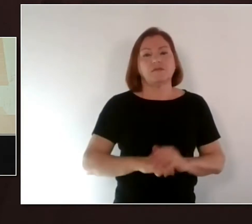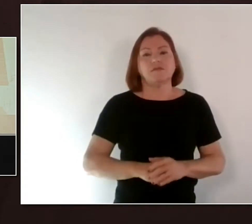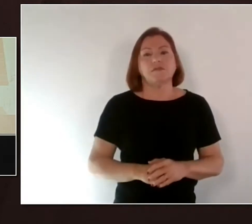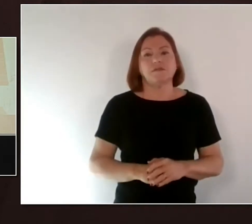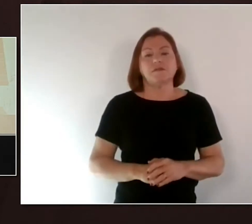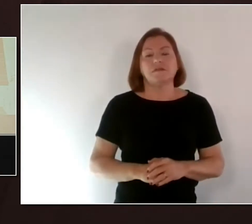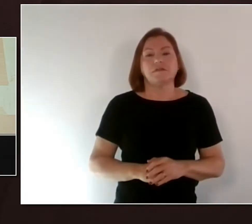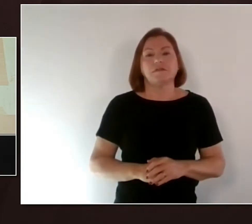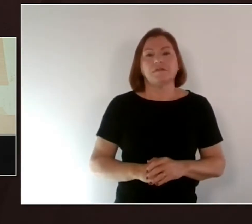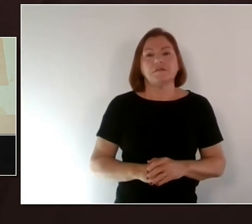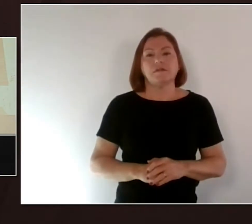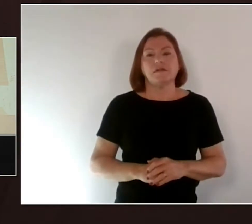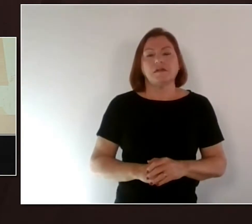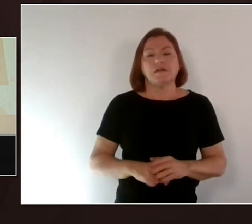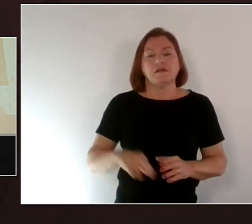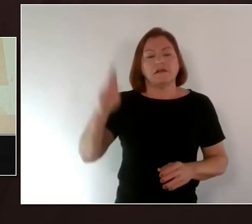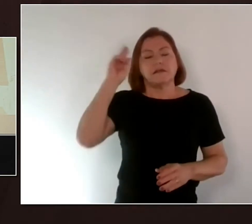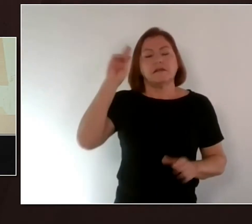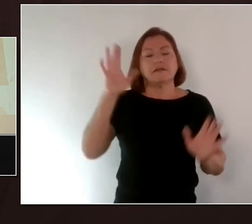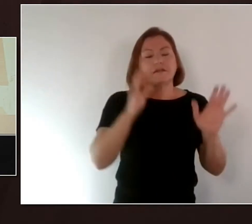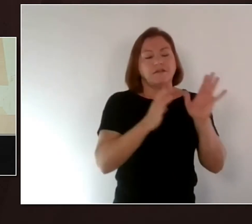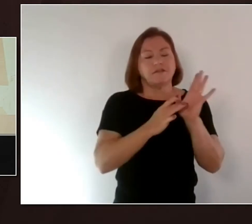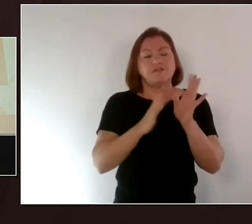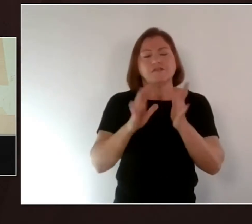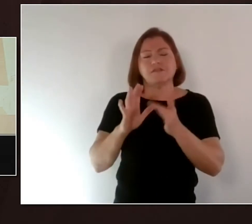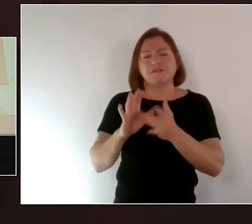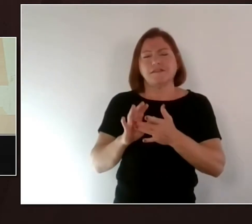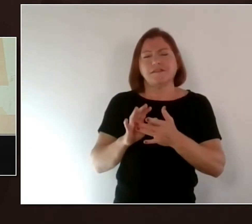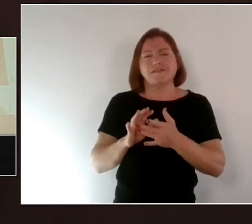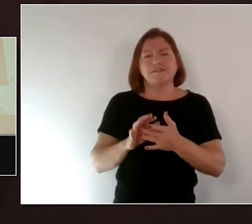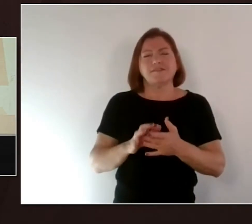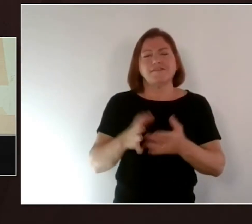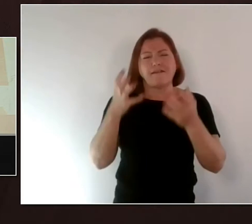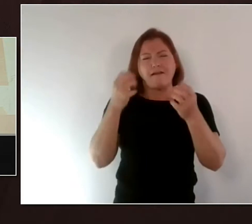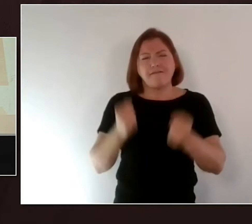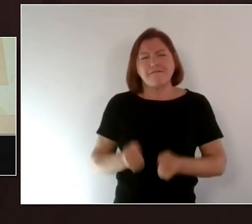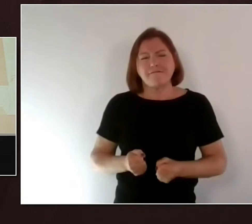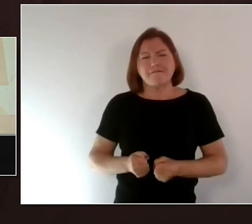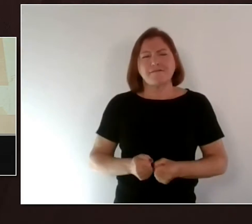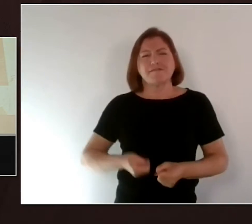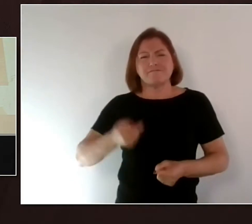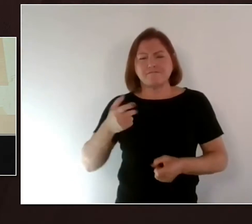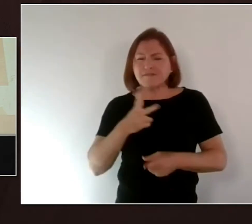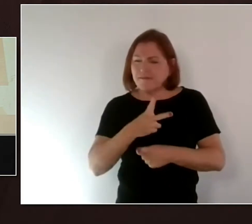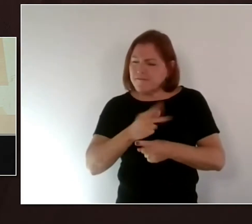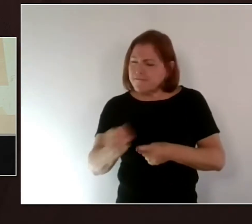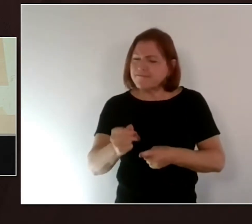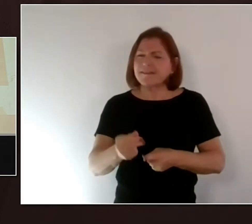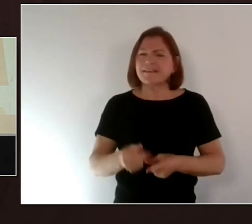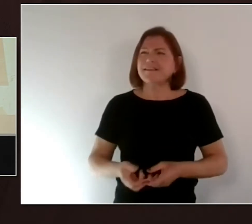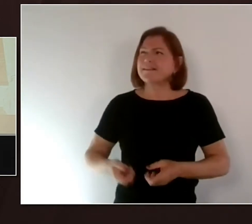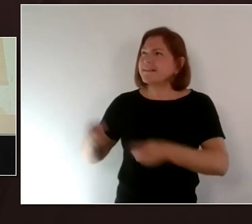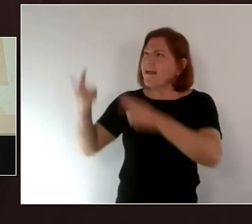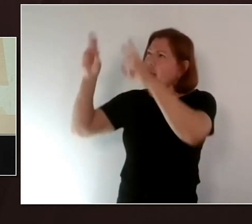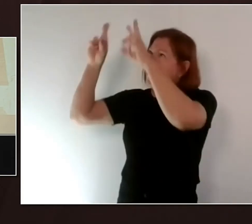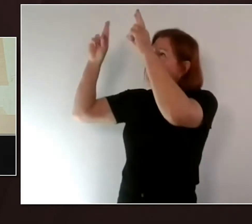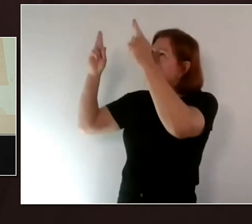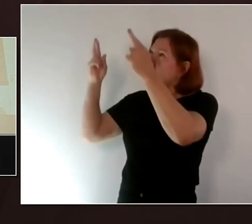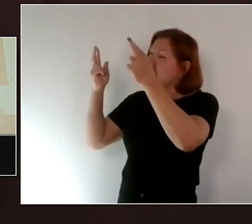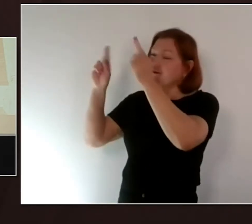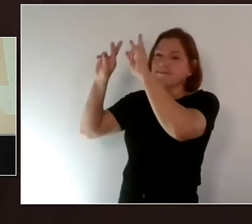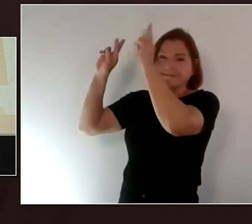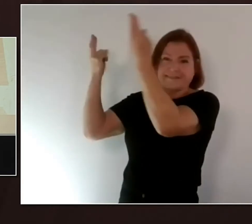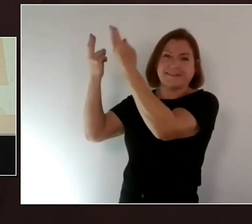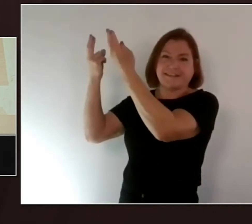Senhor Jesus, vamos vencer a batalha. Vamos trazer o reino do Senhor